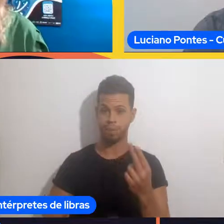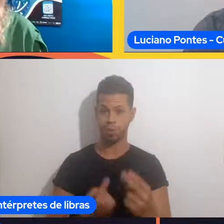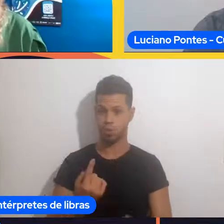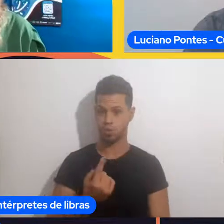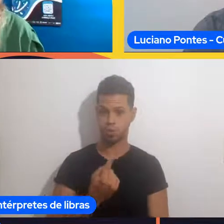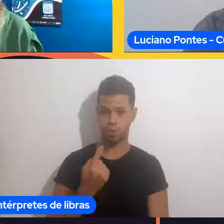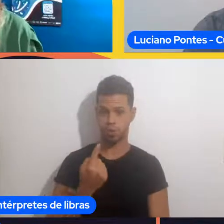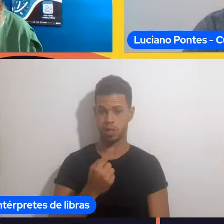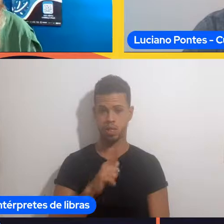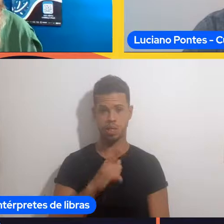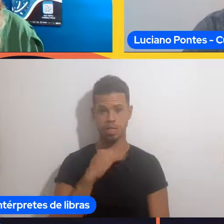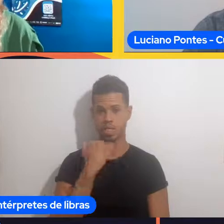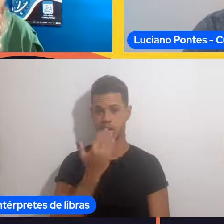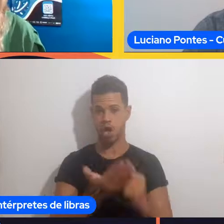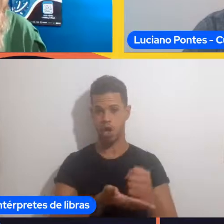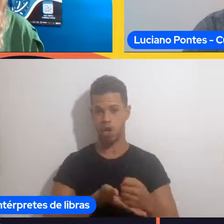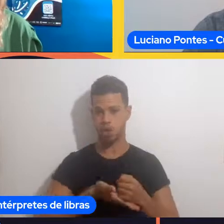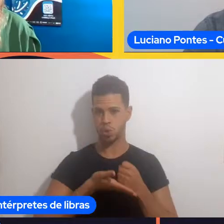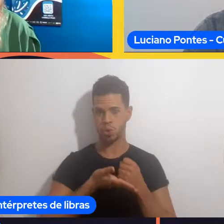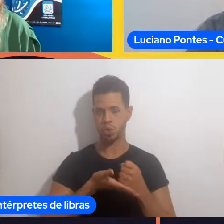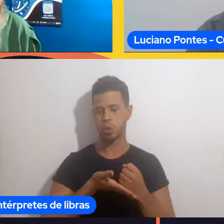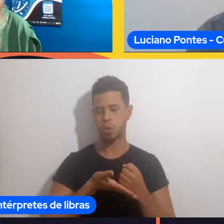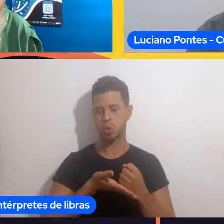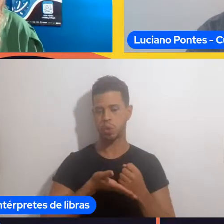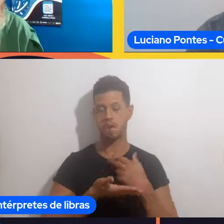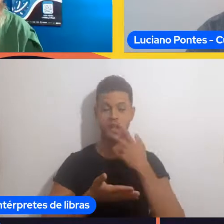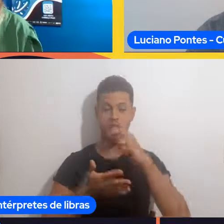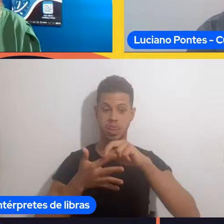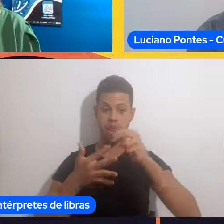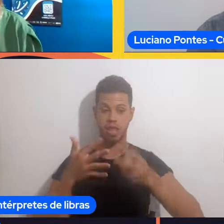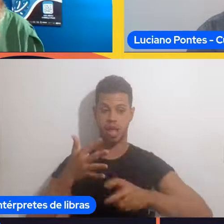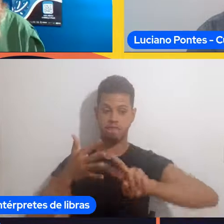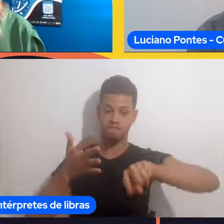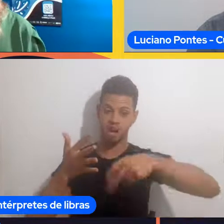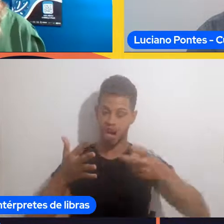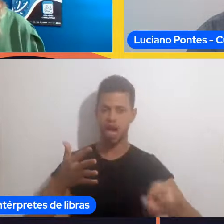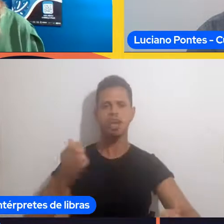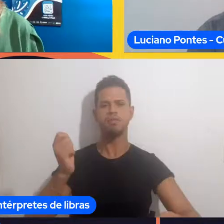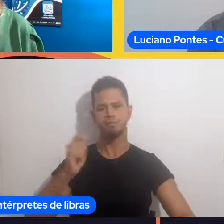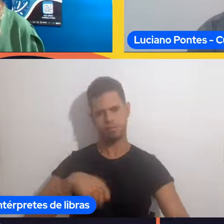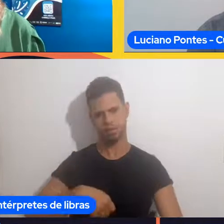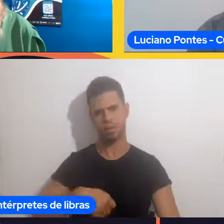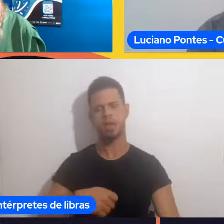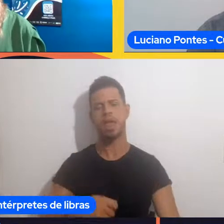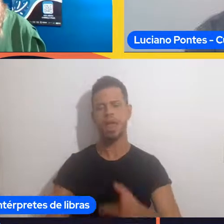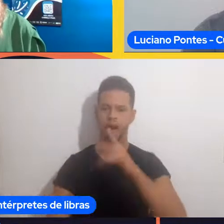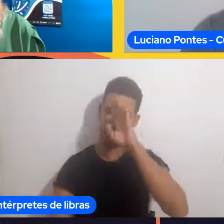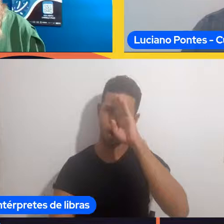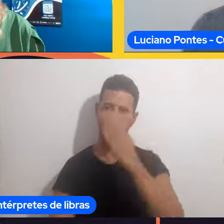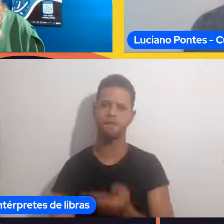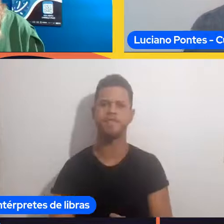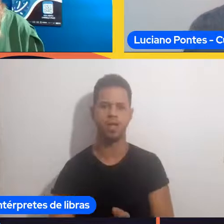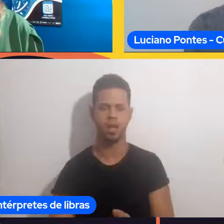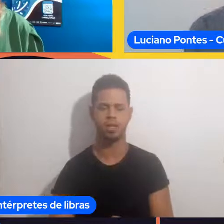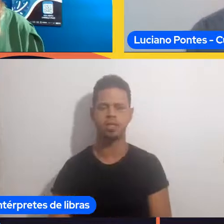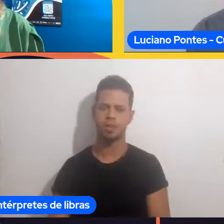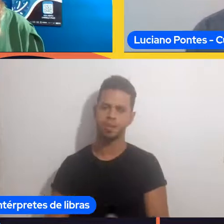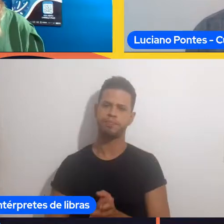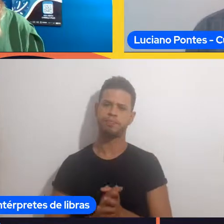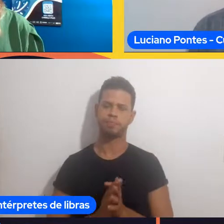ali me sustentando, ou então dizendo, desce daí que você vai cair, sim. É uma confiança de potência as